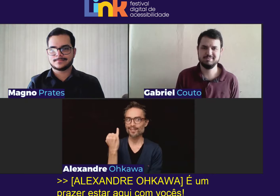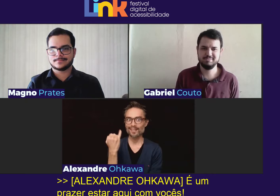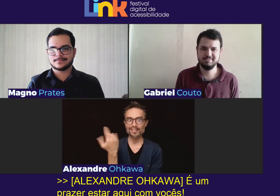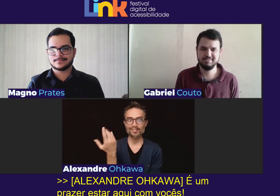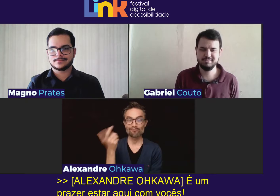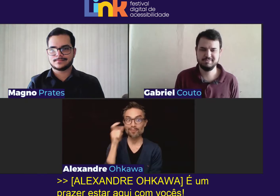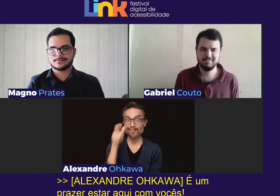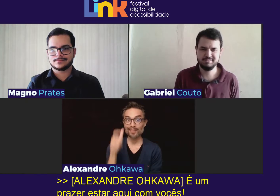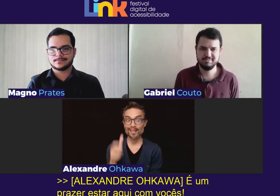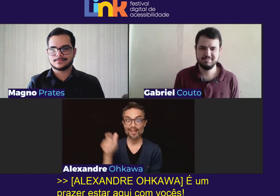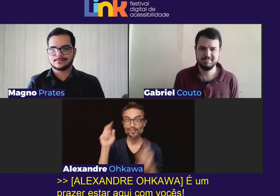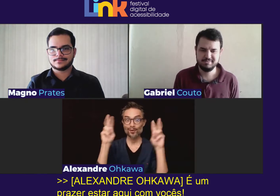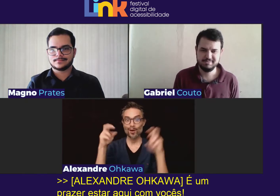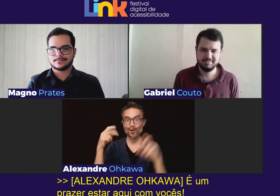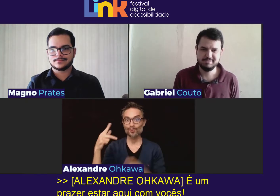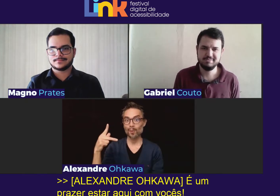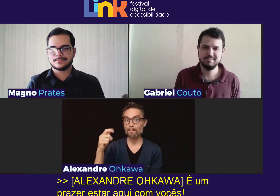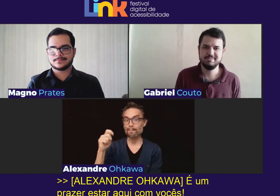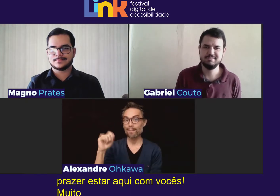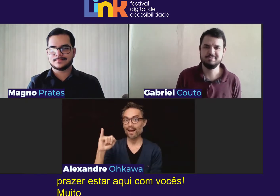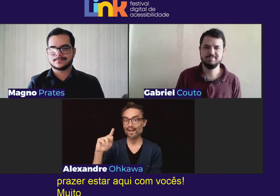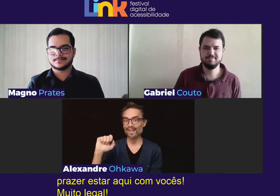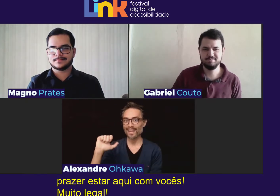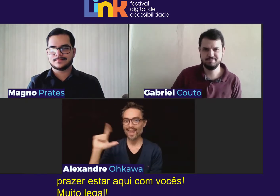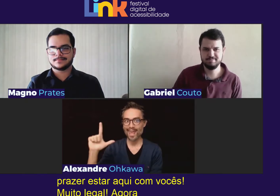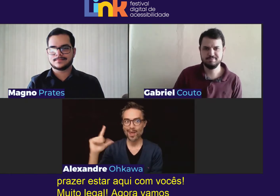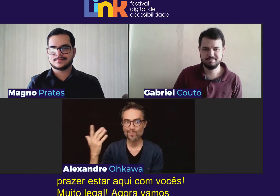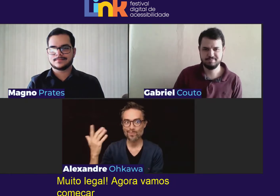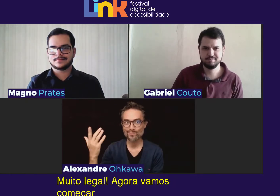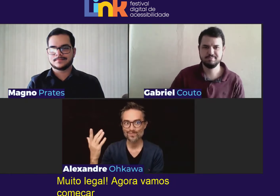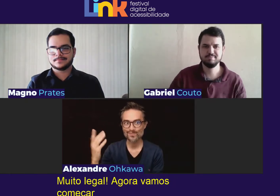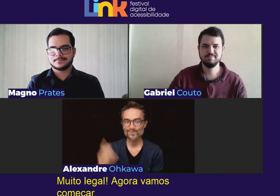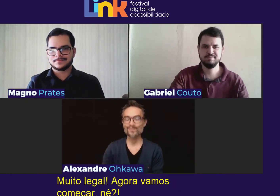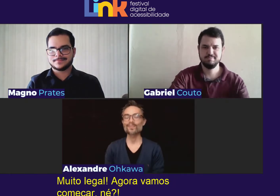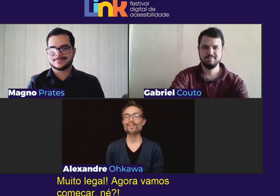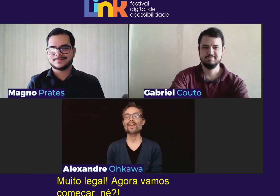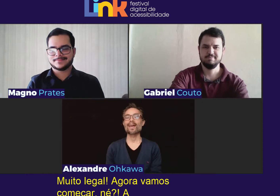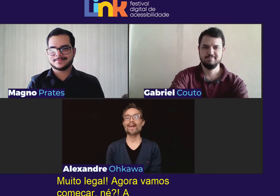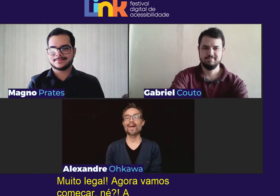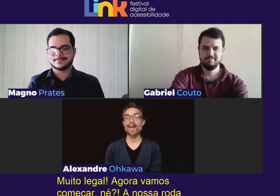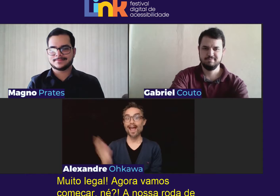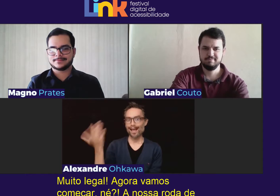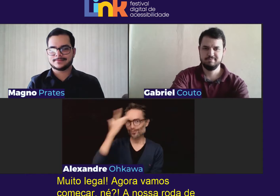Muito legal. Agora vamos começar, né, a nossa roda de conversa. Vamos começar o nosso painel.